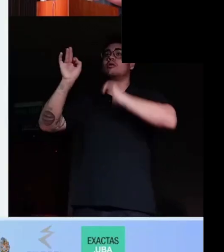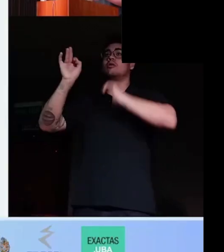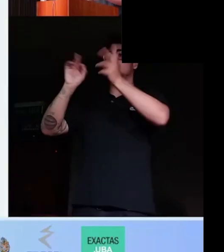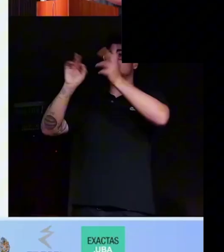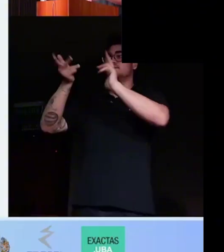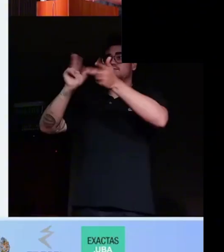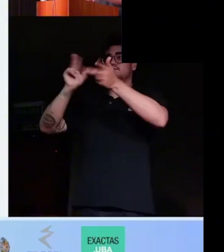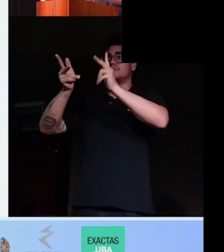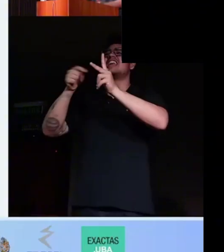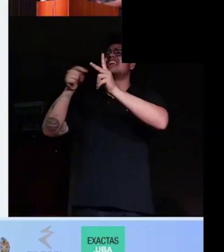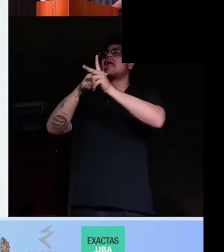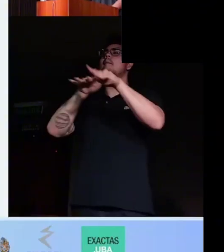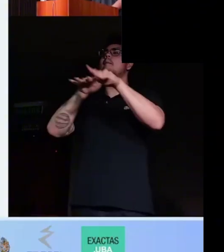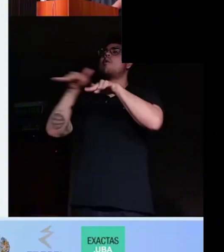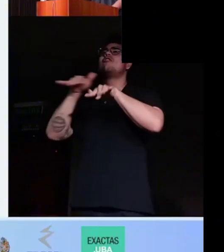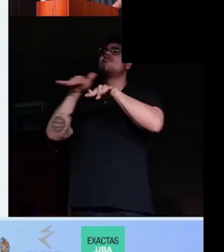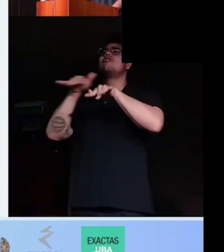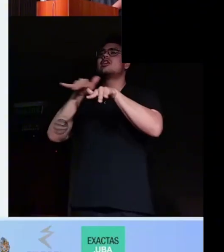movimiento.